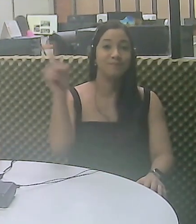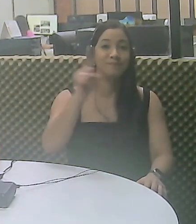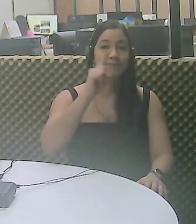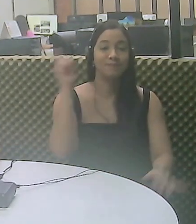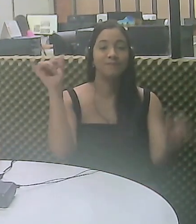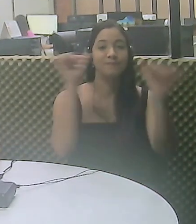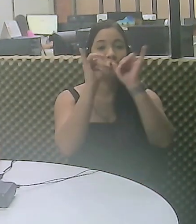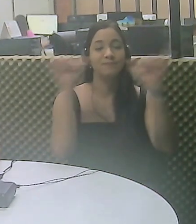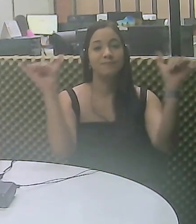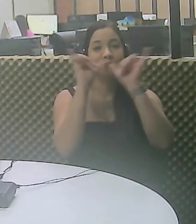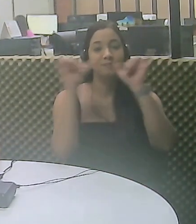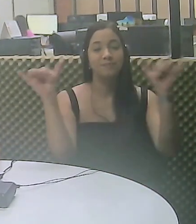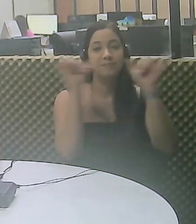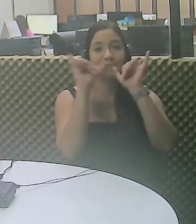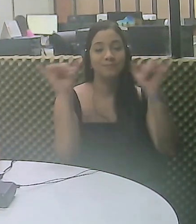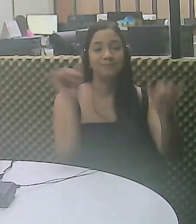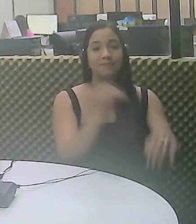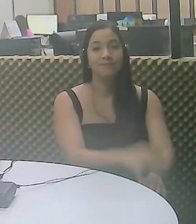Giro de